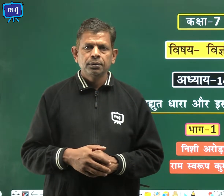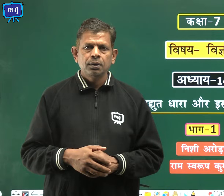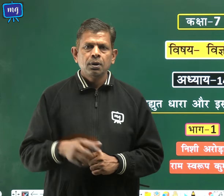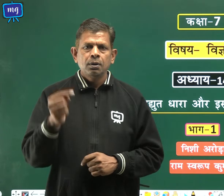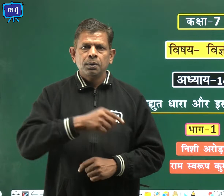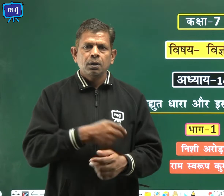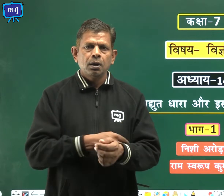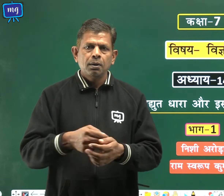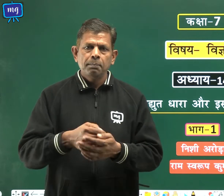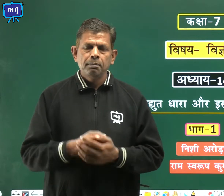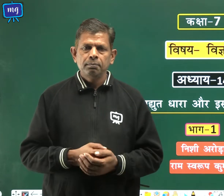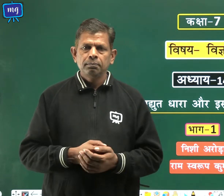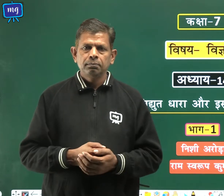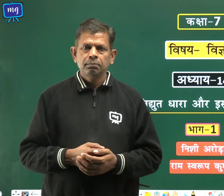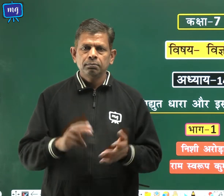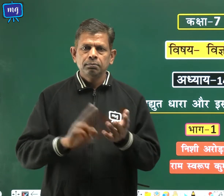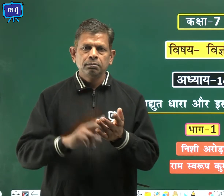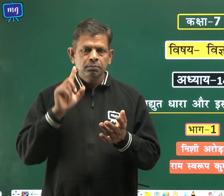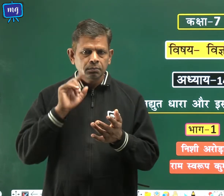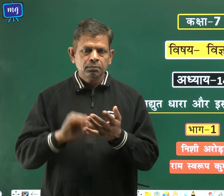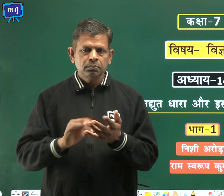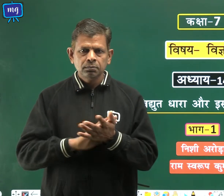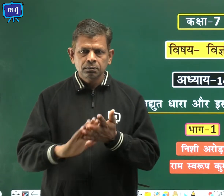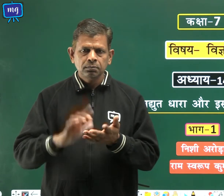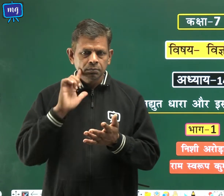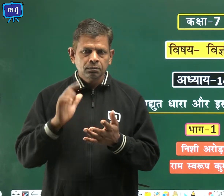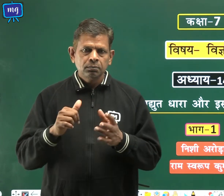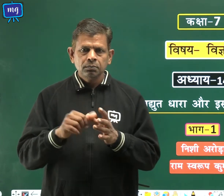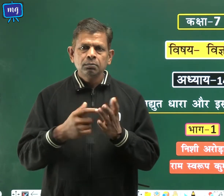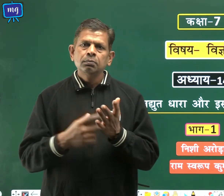मेरा नाम निशी अरोड़ा है